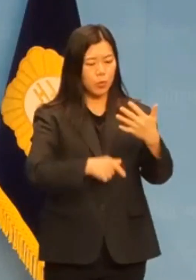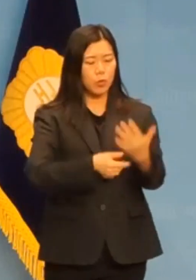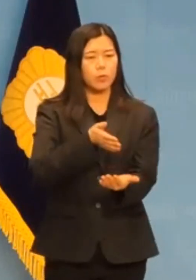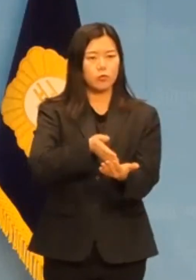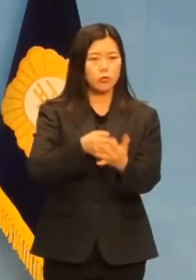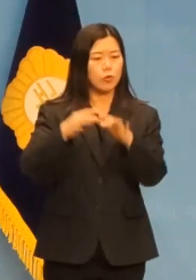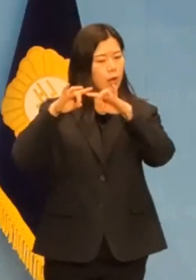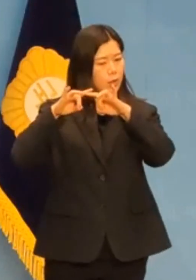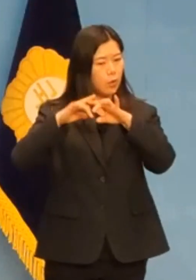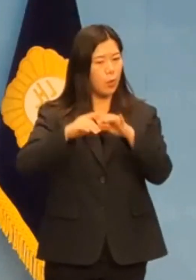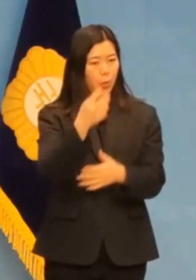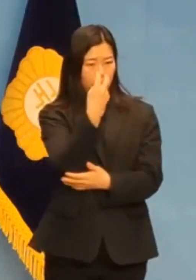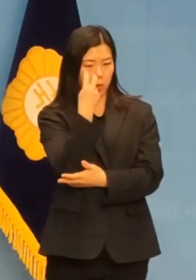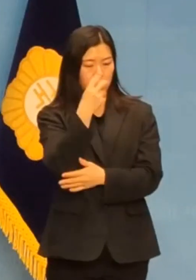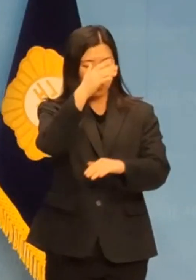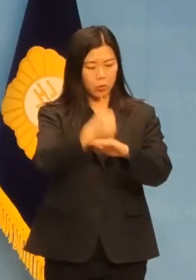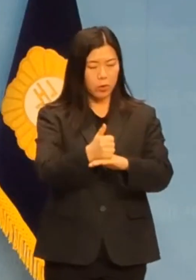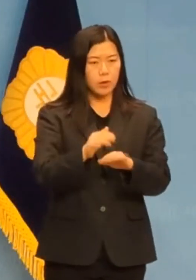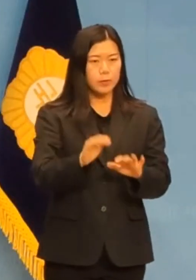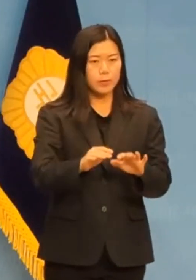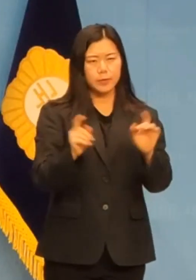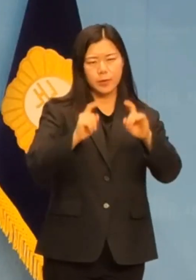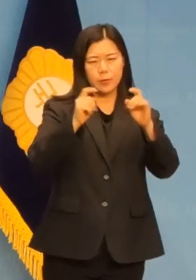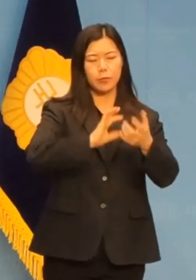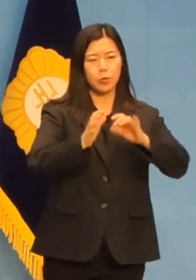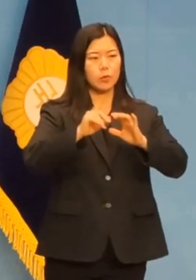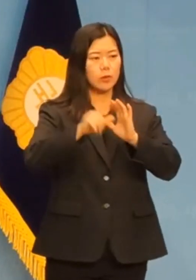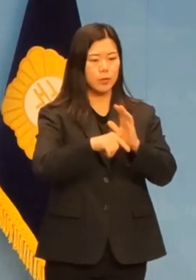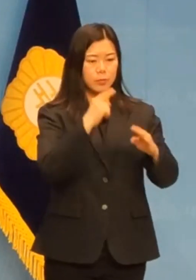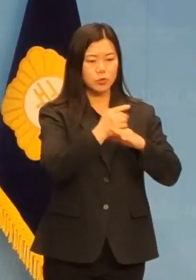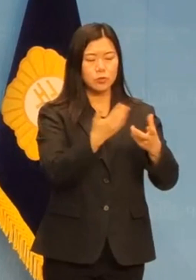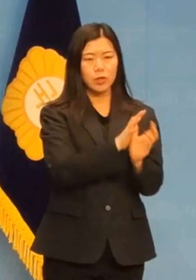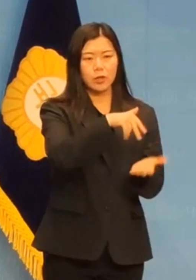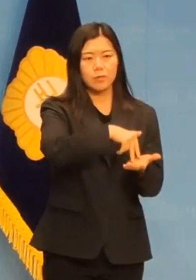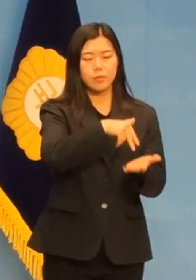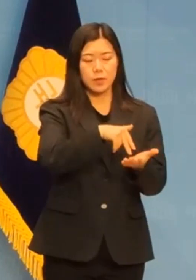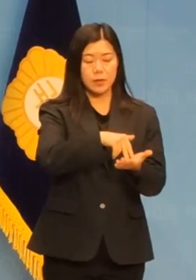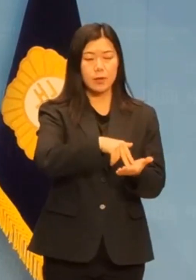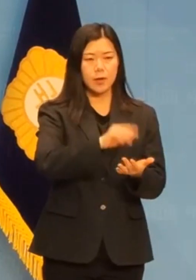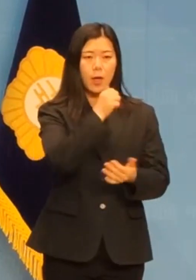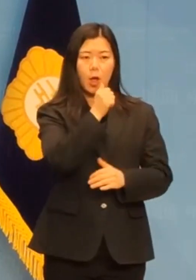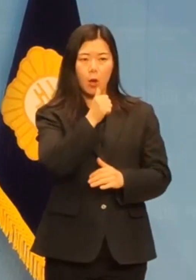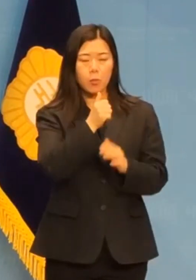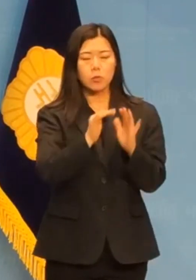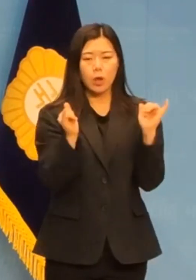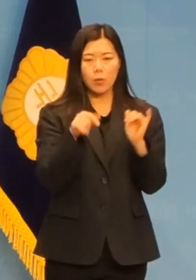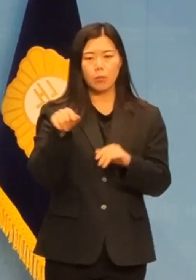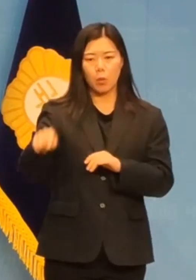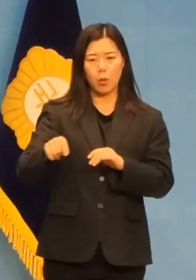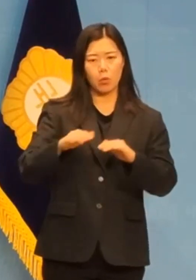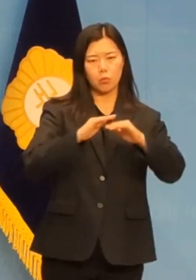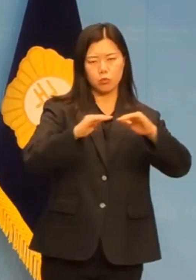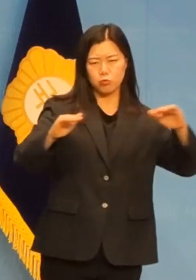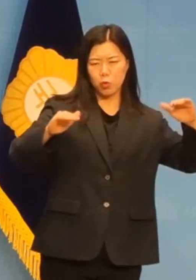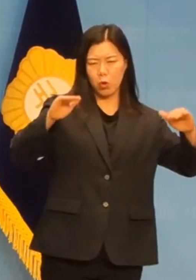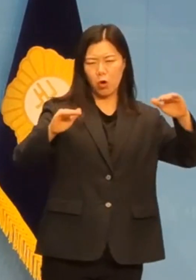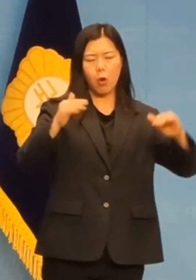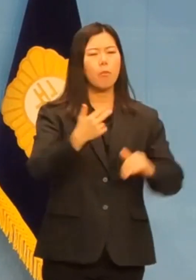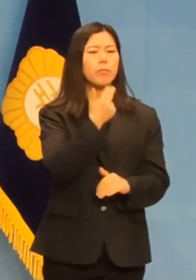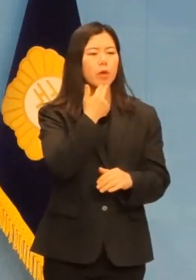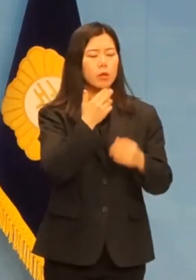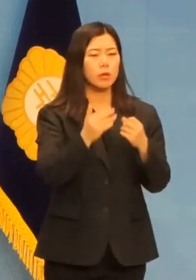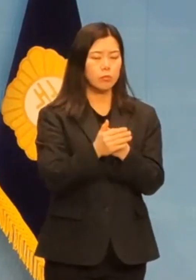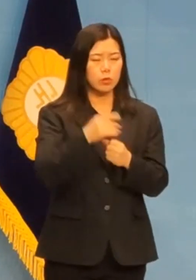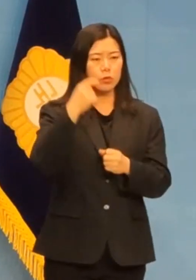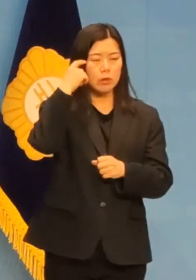라디오 등을 모니터링한 결과 주요 쟁점 토론에서 민주당 입장을 대변할 패널이 상대 측과 균형 있게 배치되지 않아